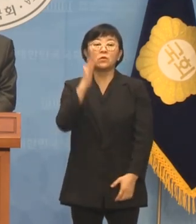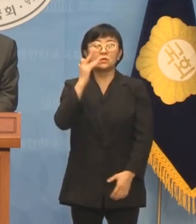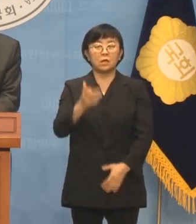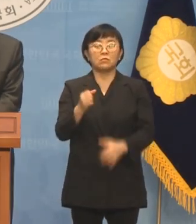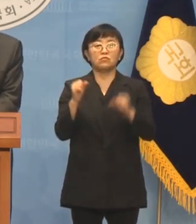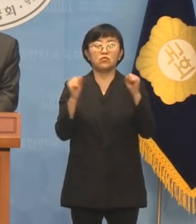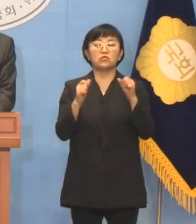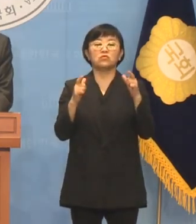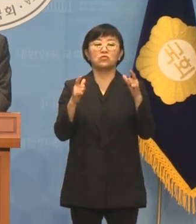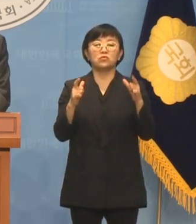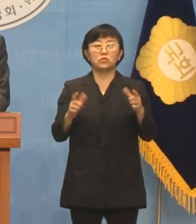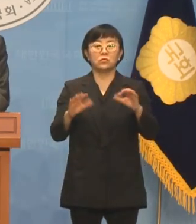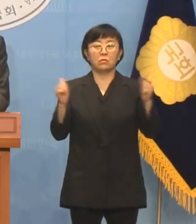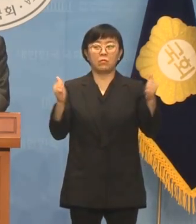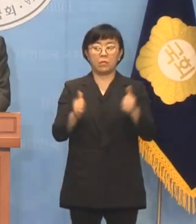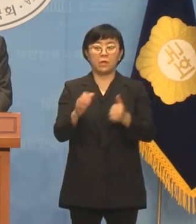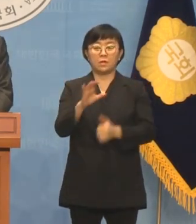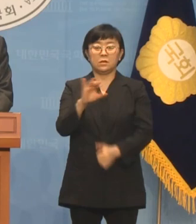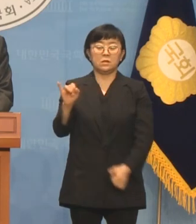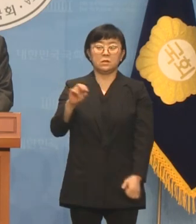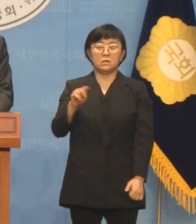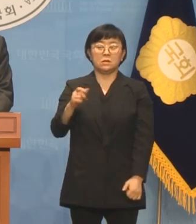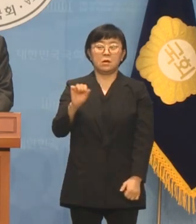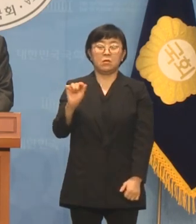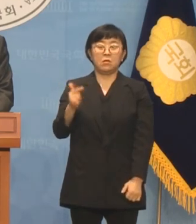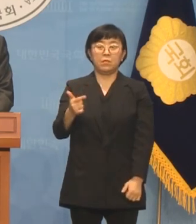북구의 국회의원 이상입니다.